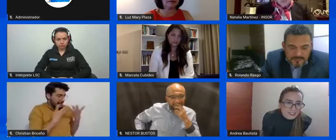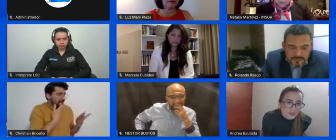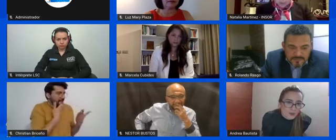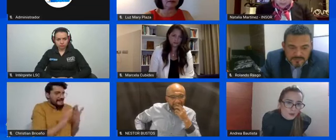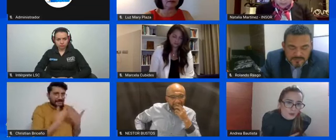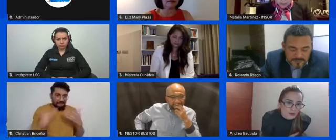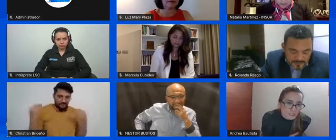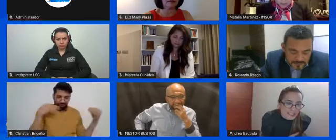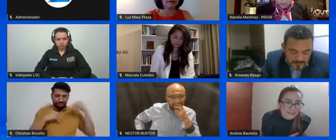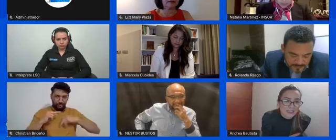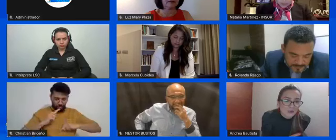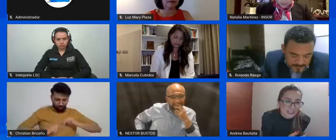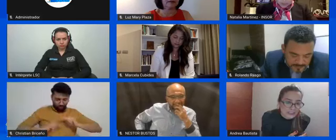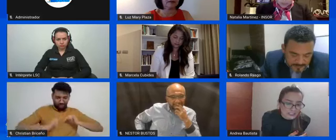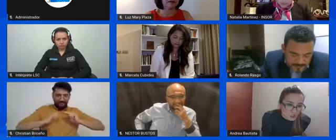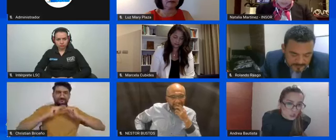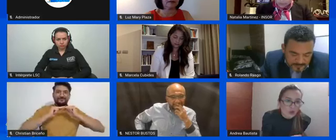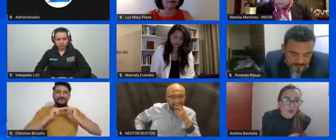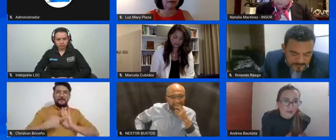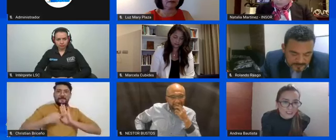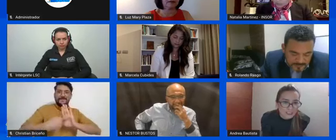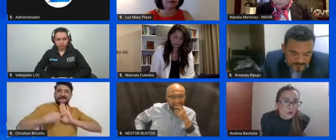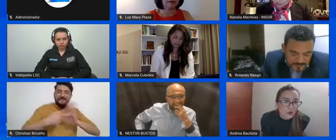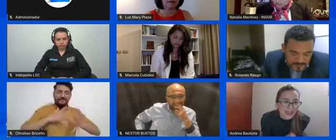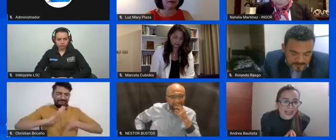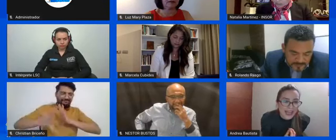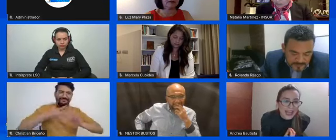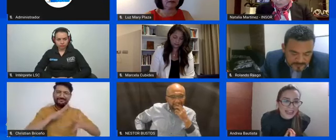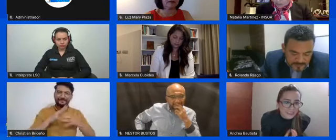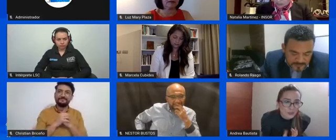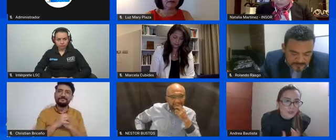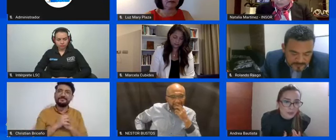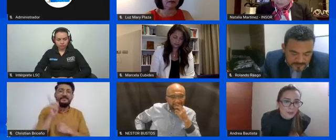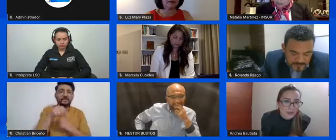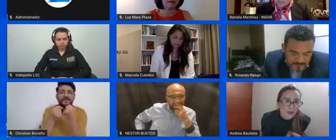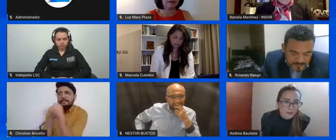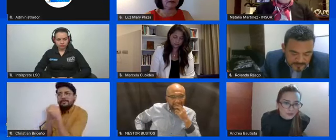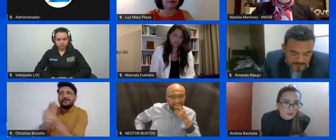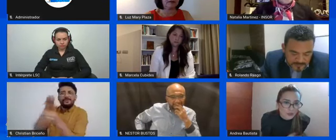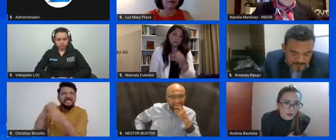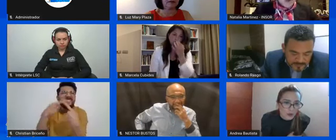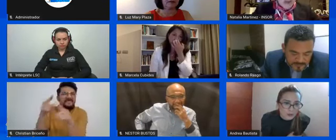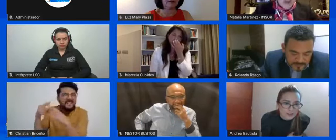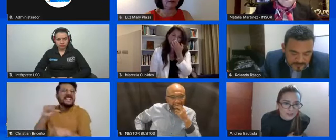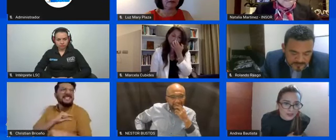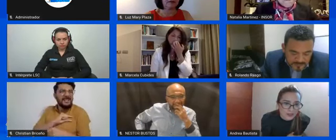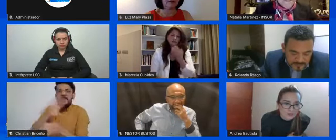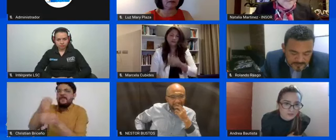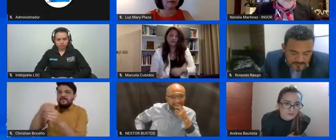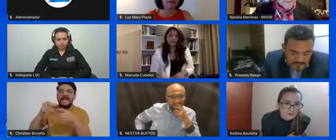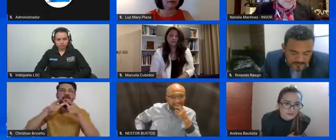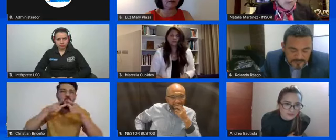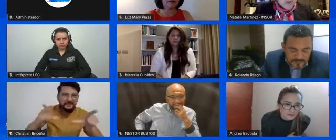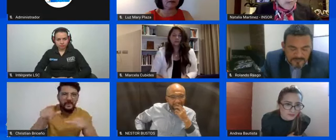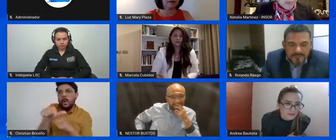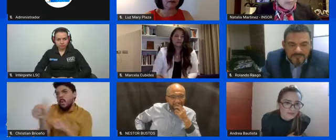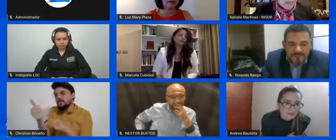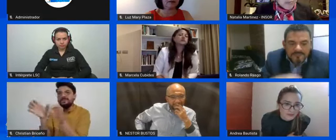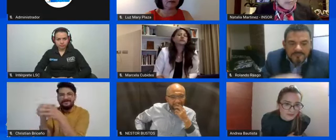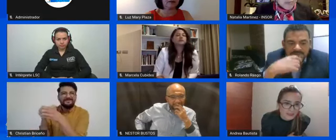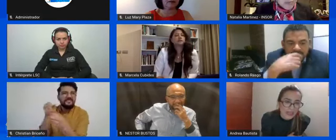muchos temas que yo no conocía. Tanto el INSOR como FENASCOL han hecho de mí una mejor persona, un mejor profesional.